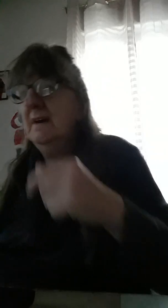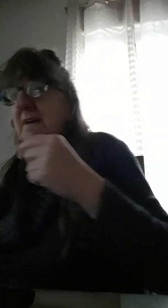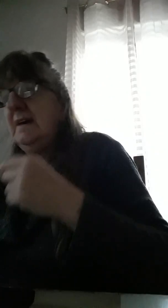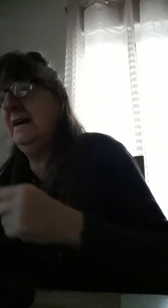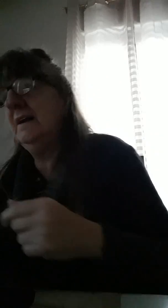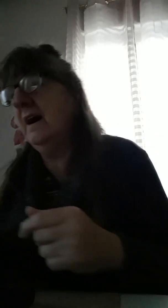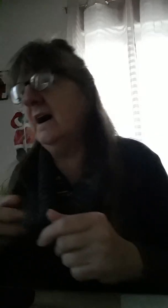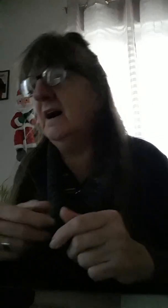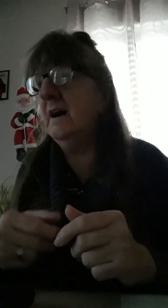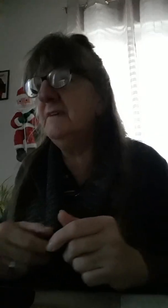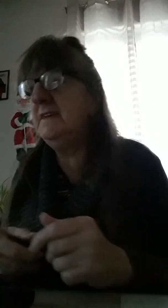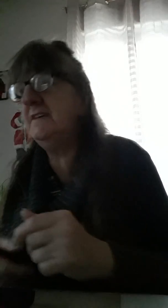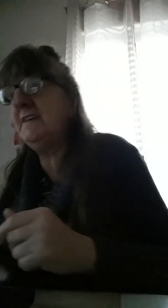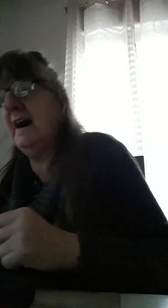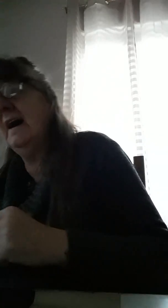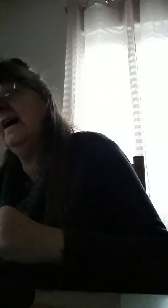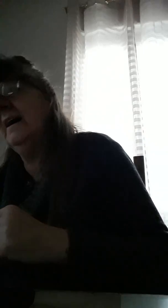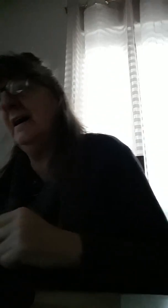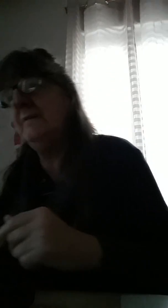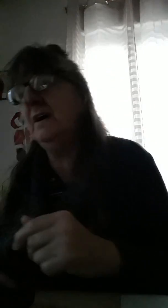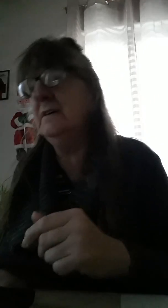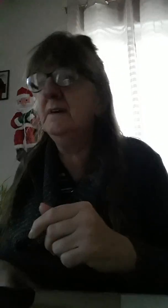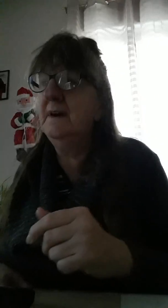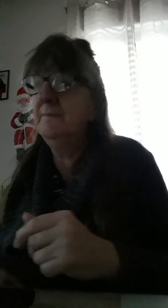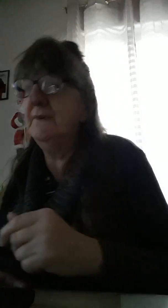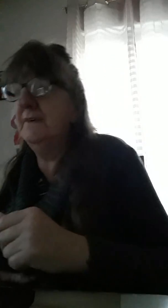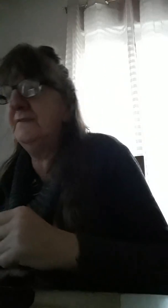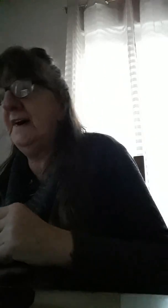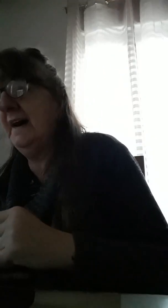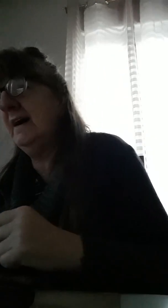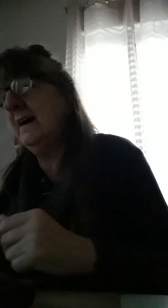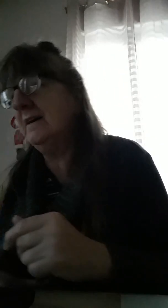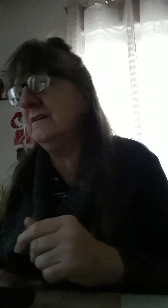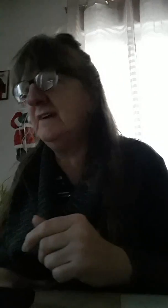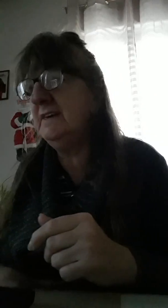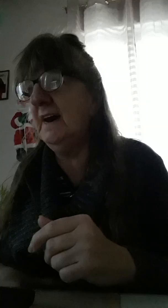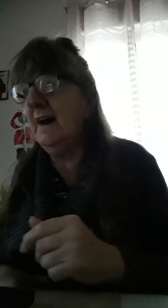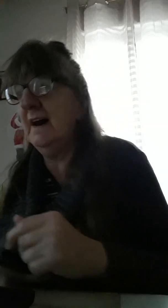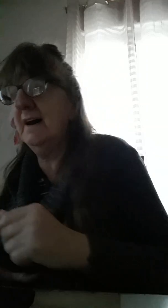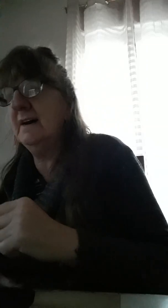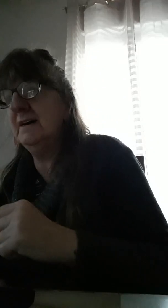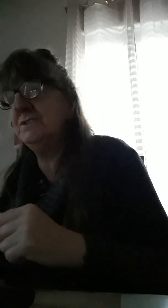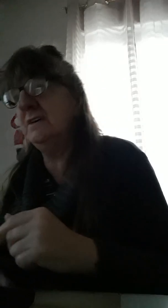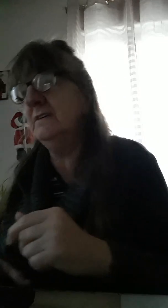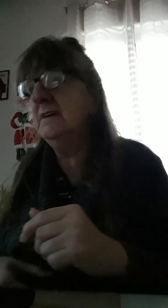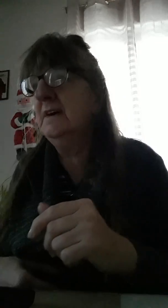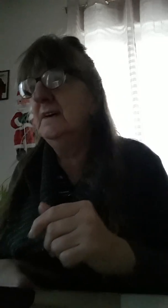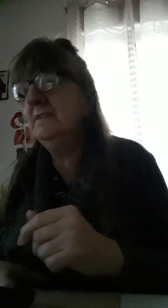Et l'homme des sables, pour faire voyage, n'a